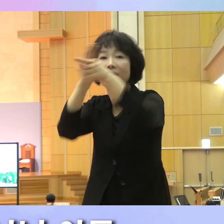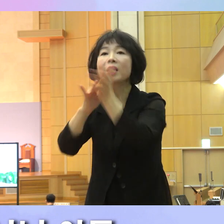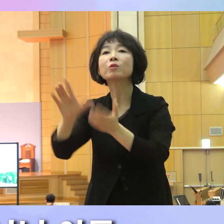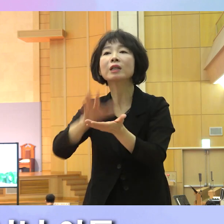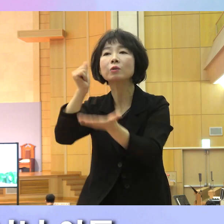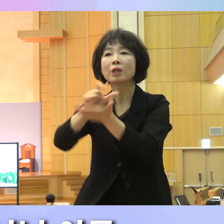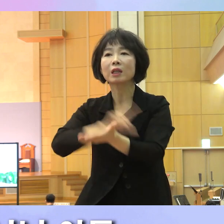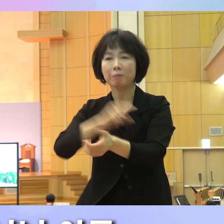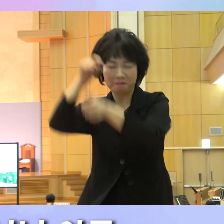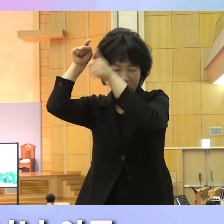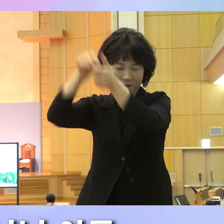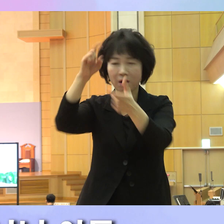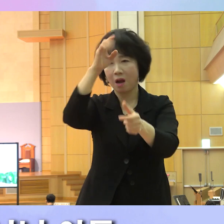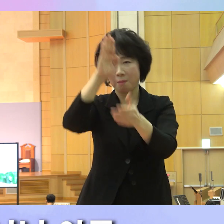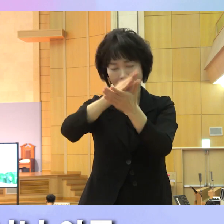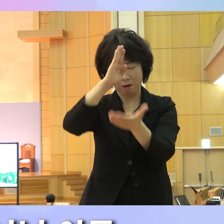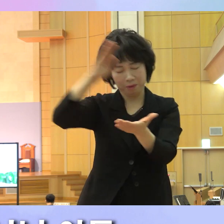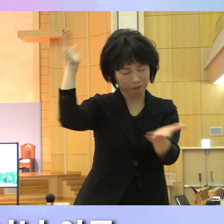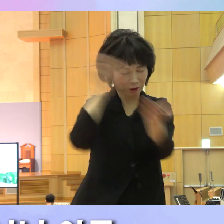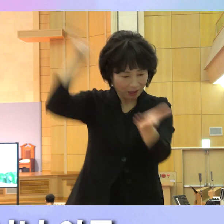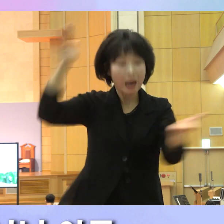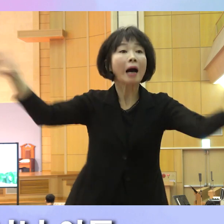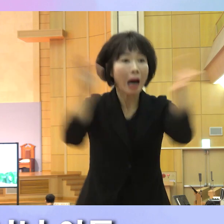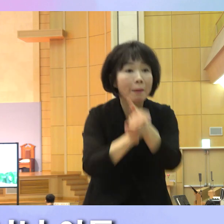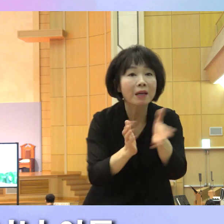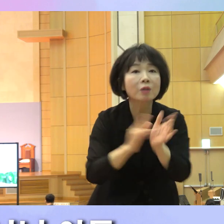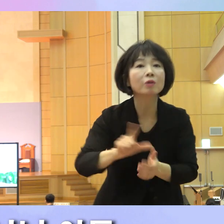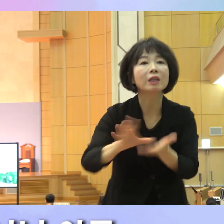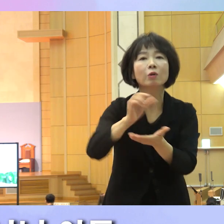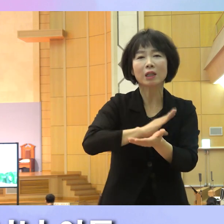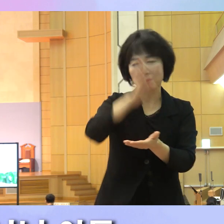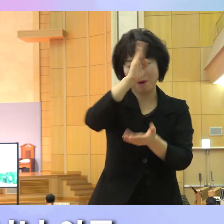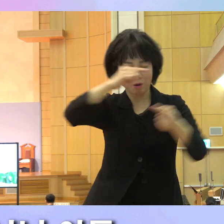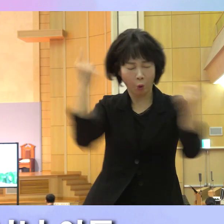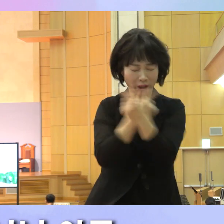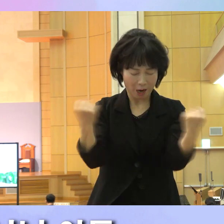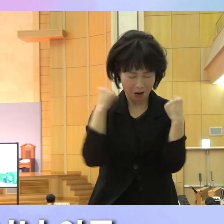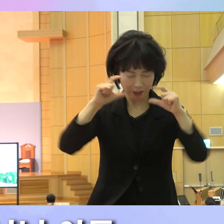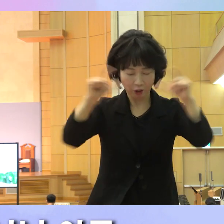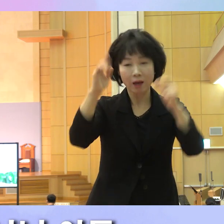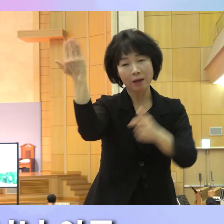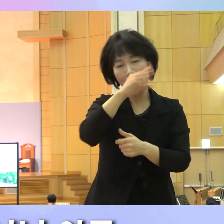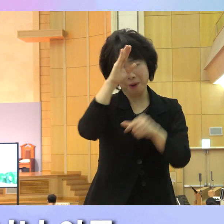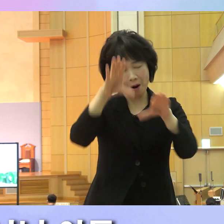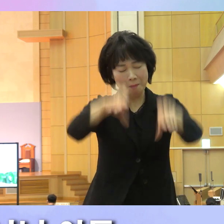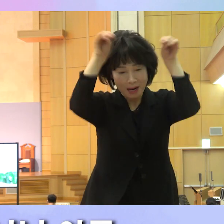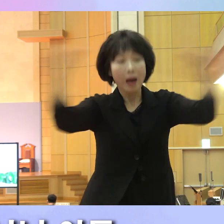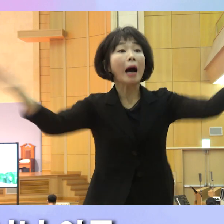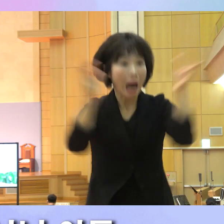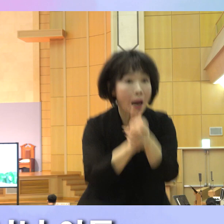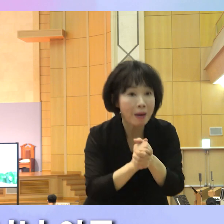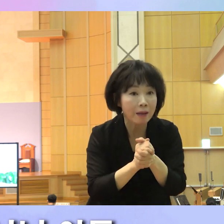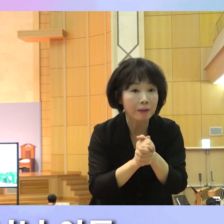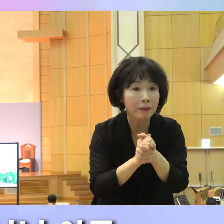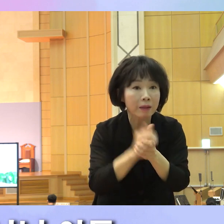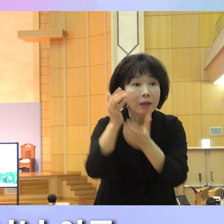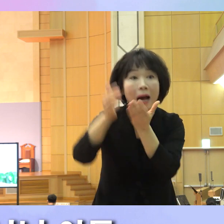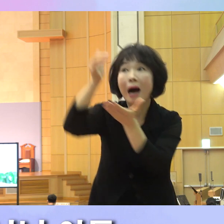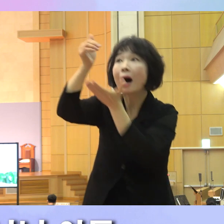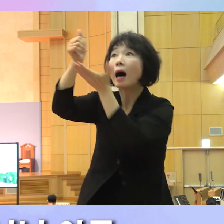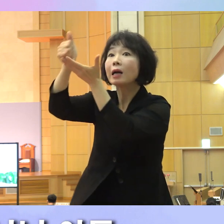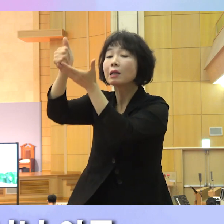나사렛 예수 이름으로 물러갈지어다. 나사렛 예수 이름으로 떠나갈지어다. 깨끗함을 받을지어다.